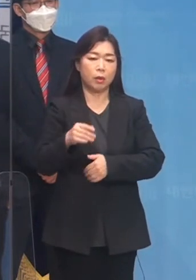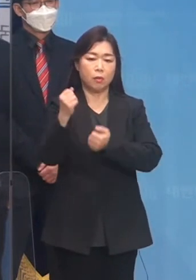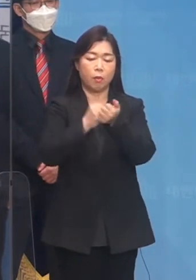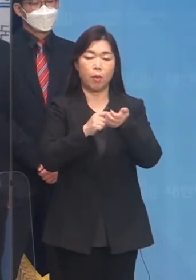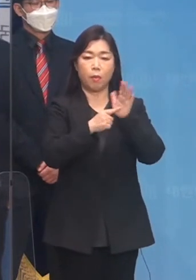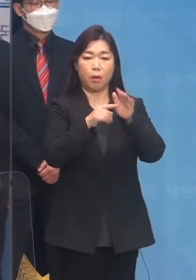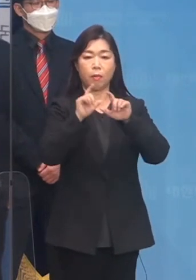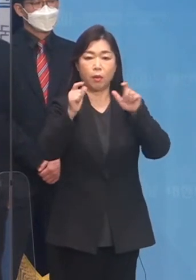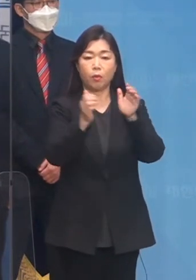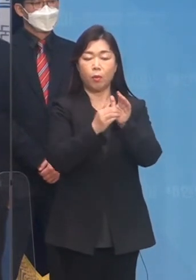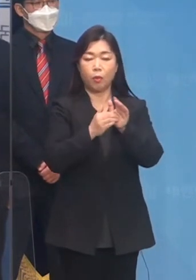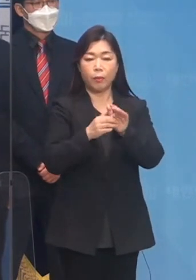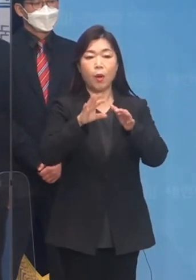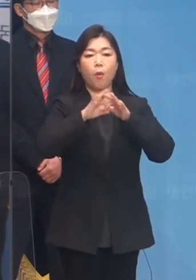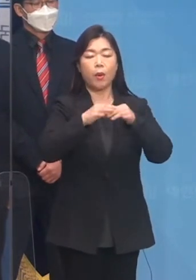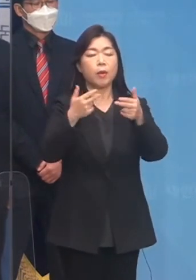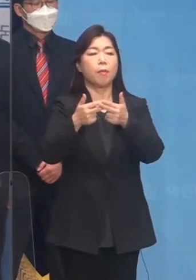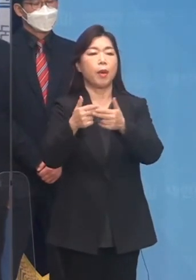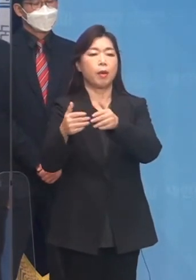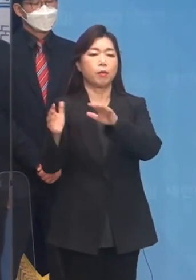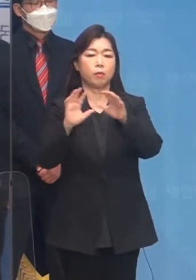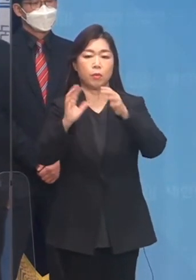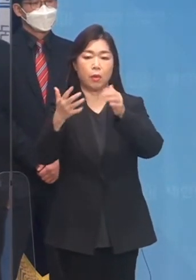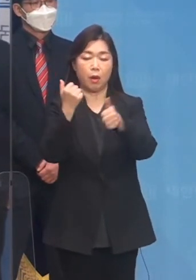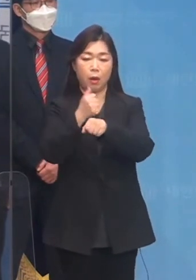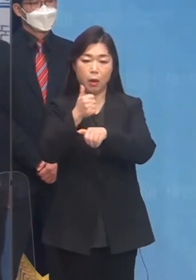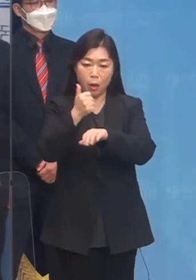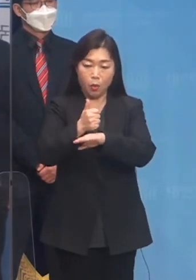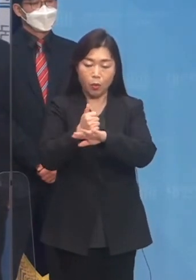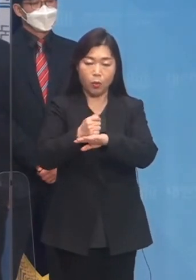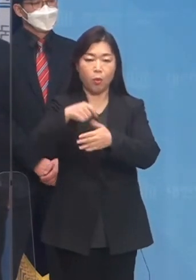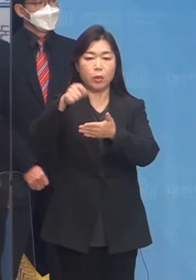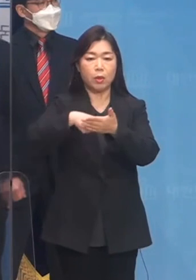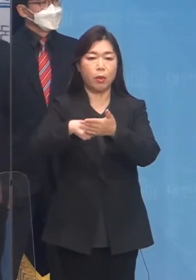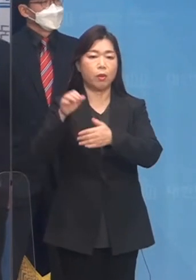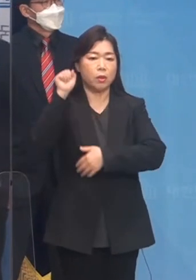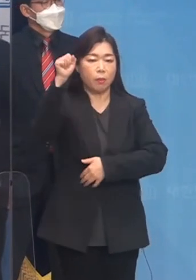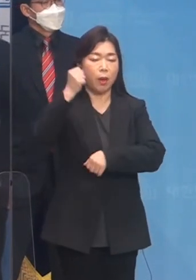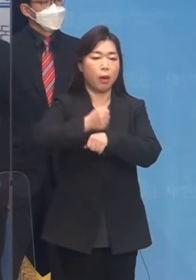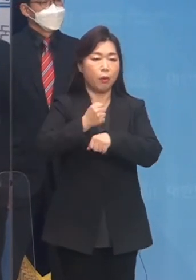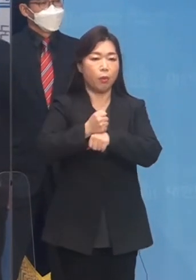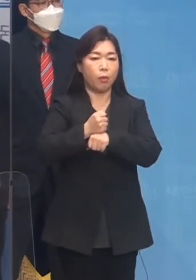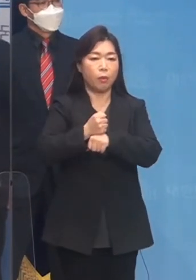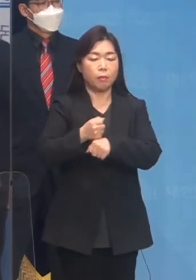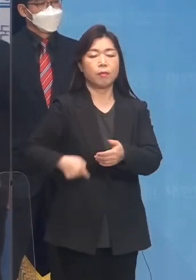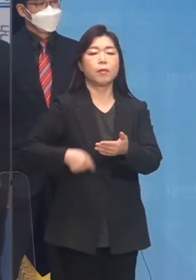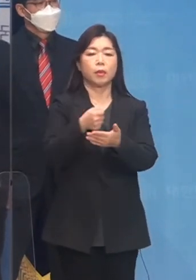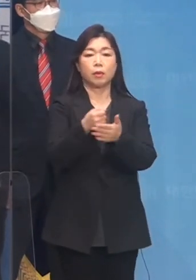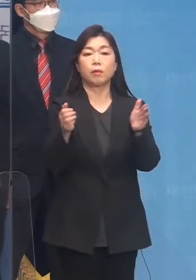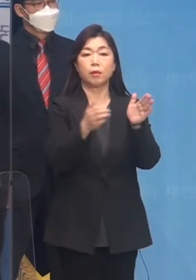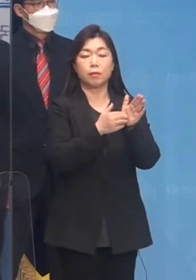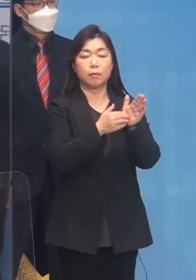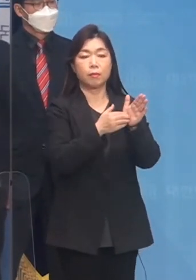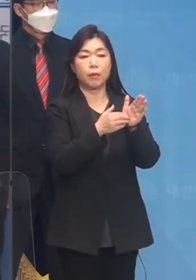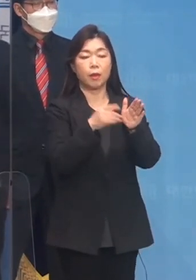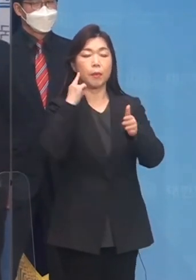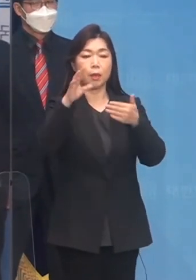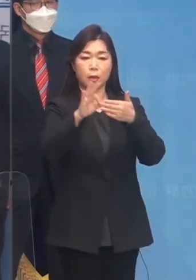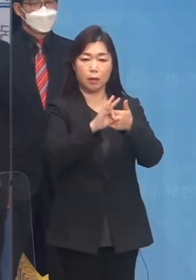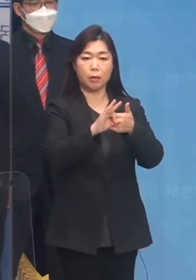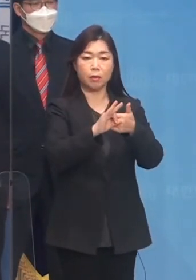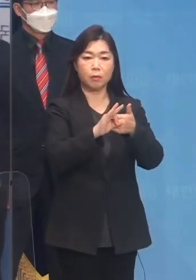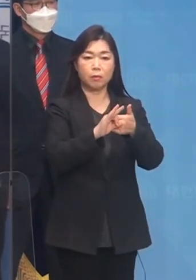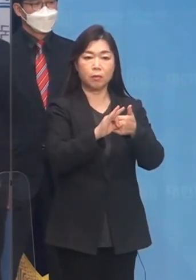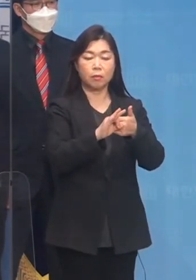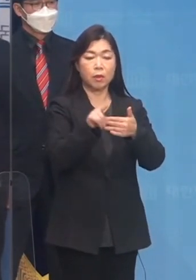발표했고 축산 관련 단체 협의를 중심으로 기자회견과 집회를 불사하기로 결의했습니다.